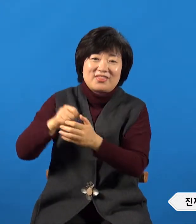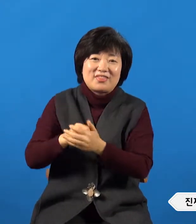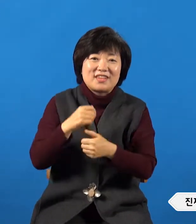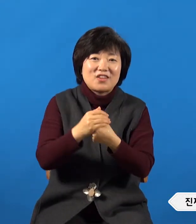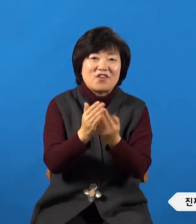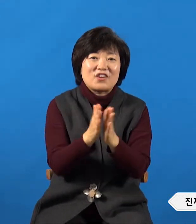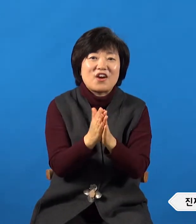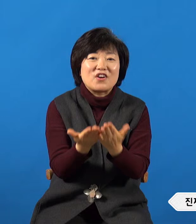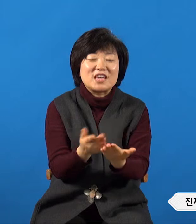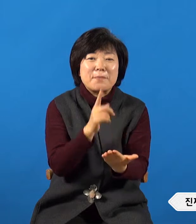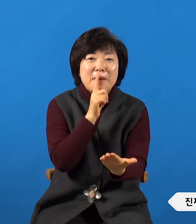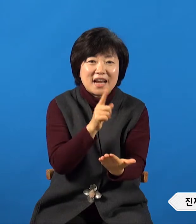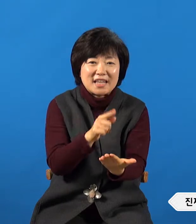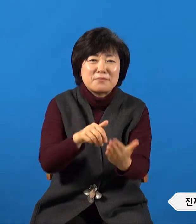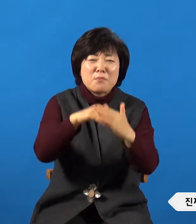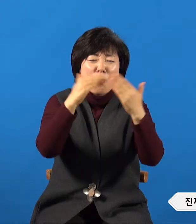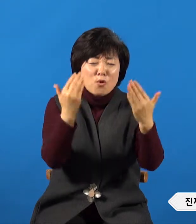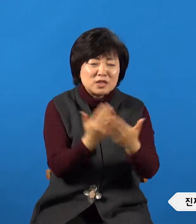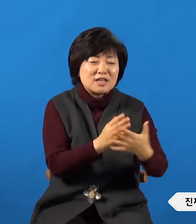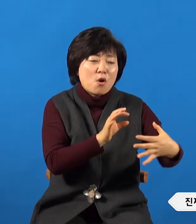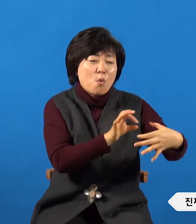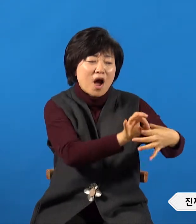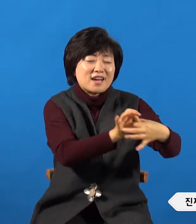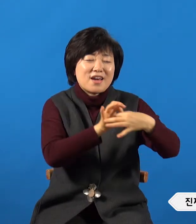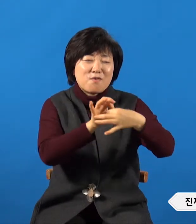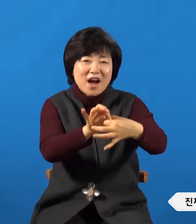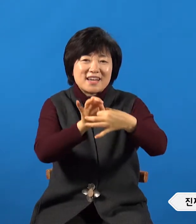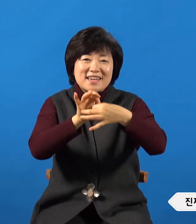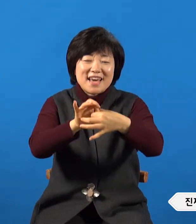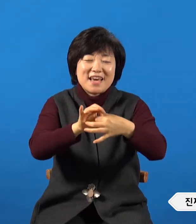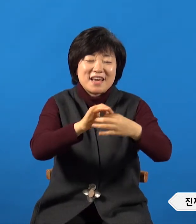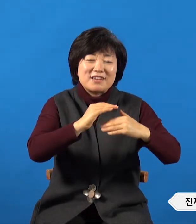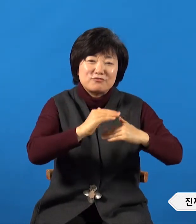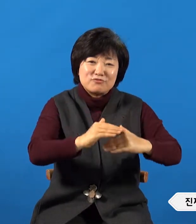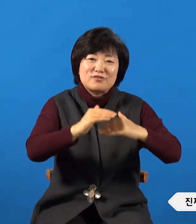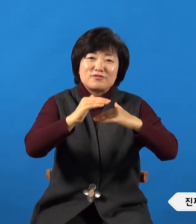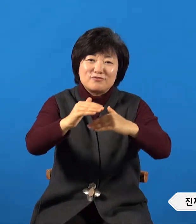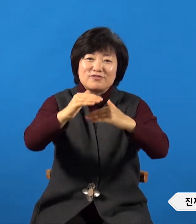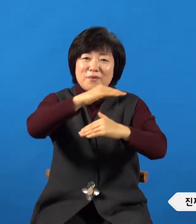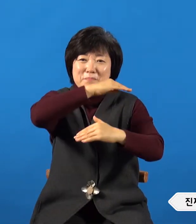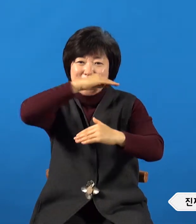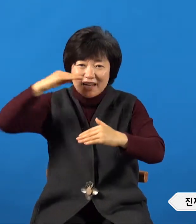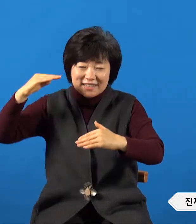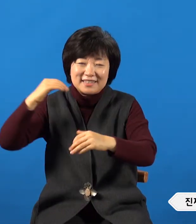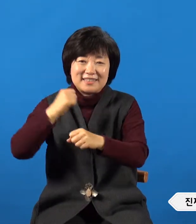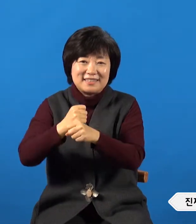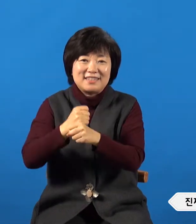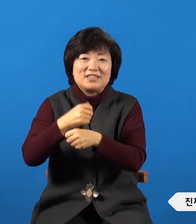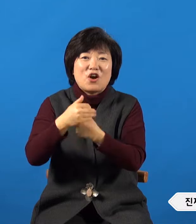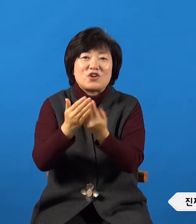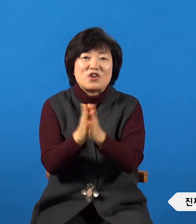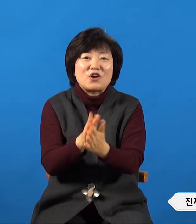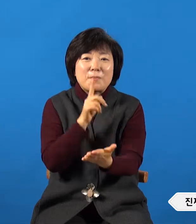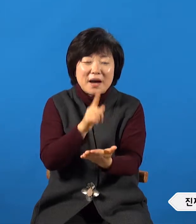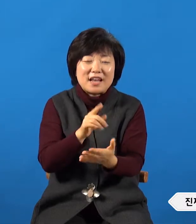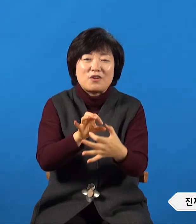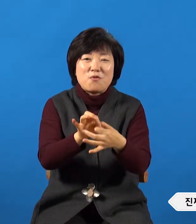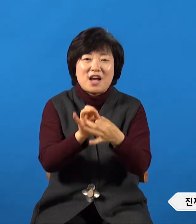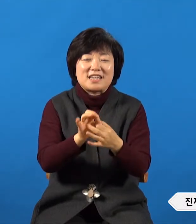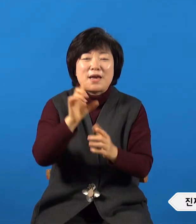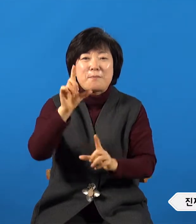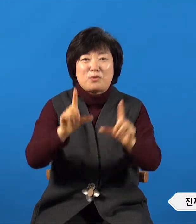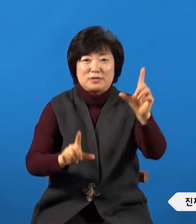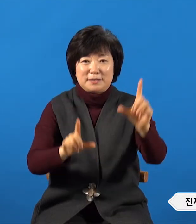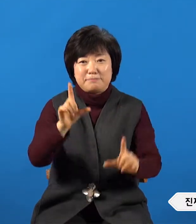이것이 성경이 말씀하시는 모든 관계의 질서고 성경이 말씀하시는 관계의 모습인 것을